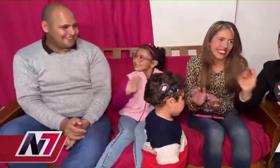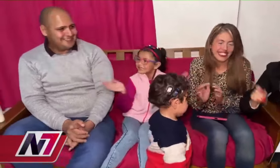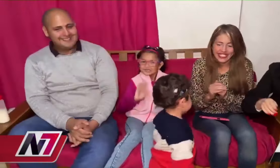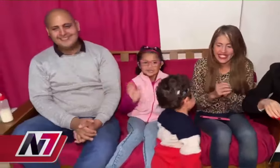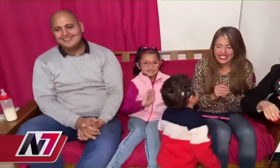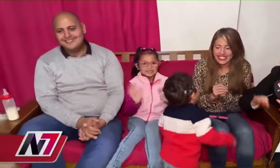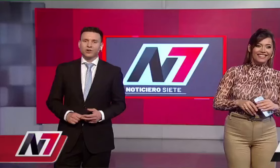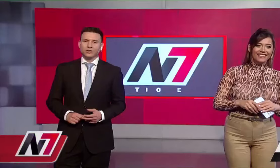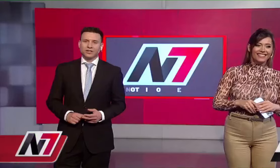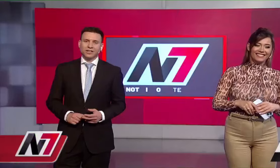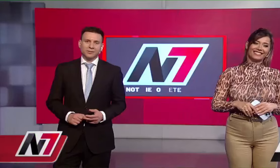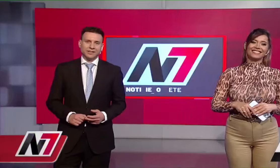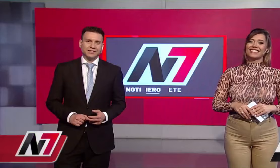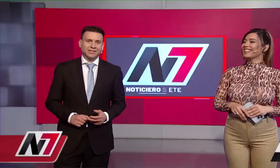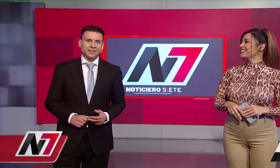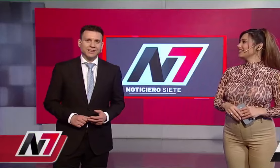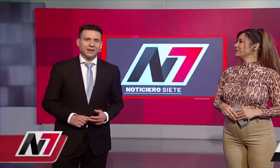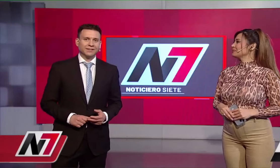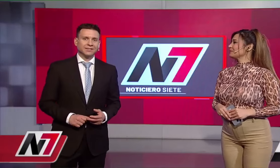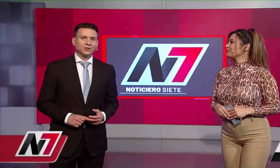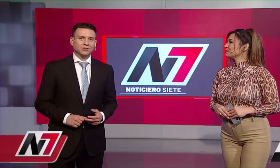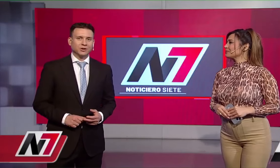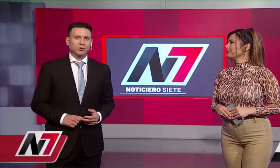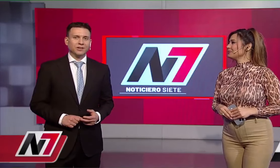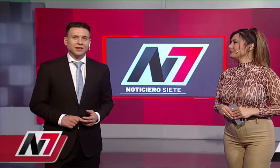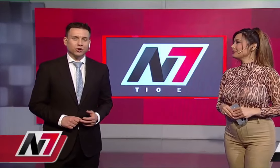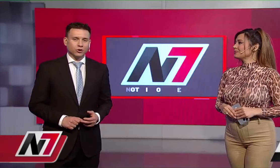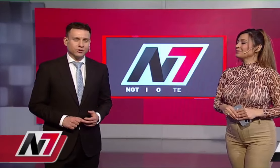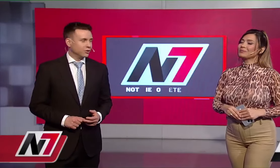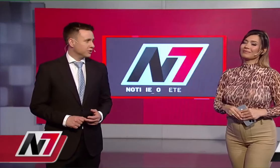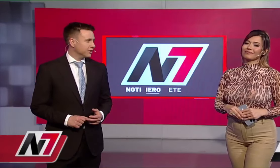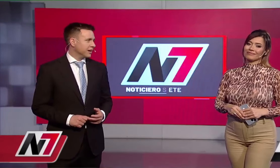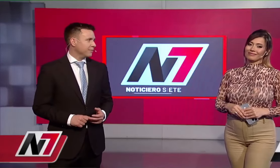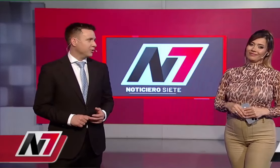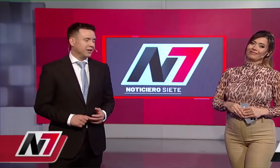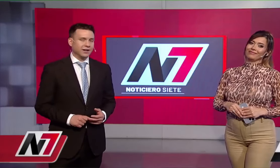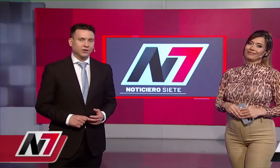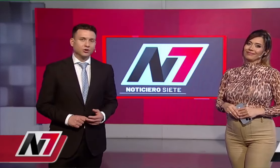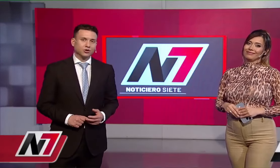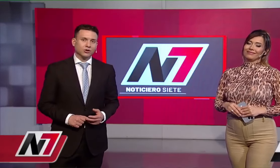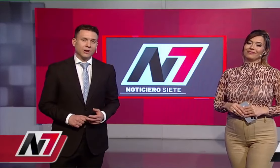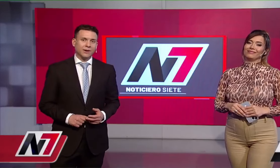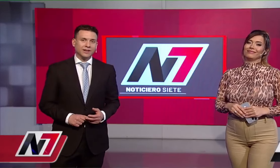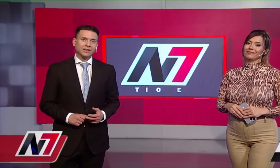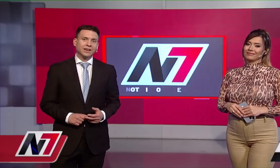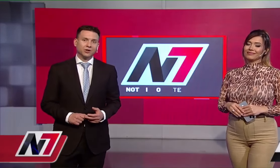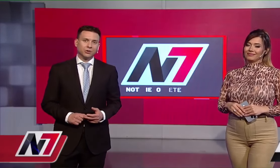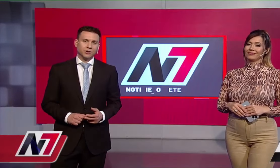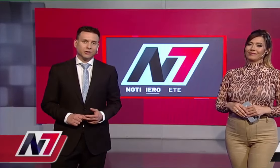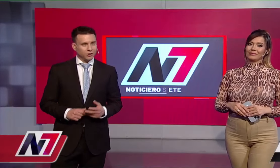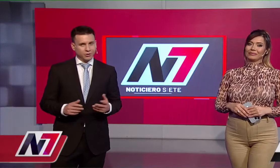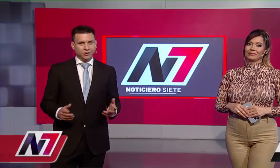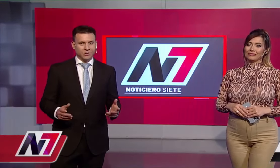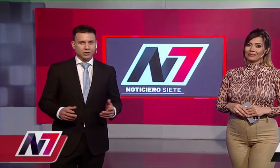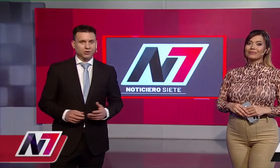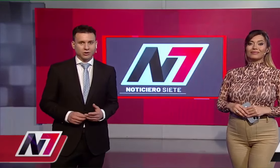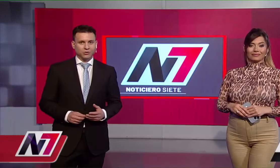Maravilloso. Y el trabajo de los intérpretes, que a veces no se los pondera todo lo que se los tendría que ponderar. No solo la valentía que tuvieron, y lo voy a nombrar yo, en un